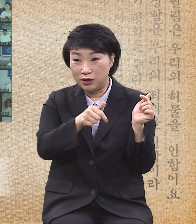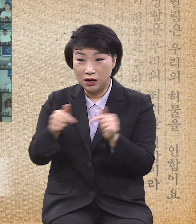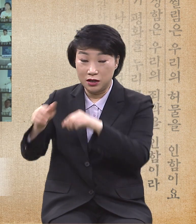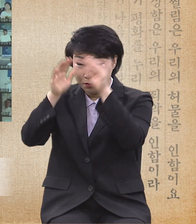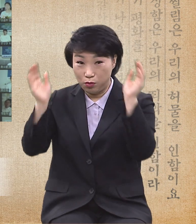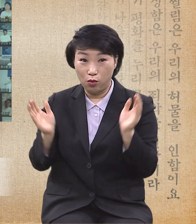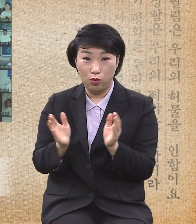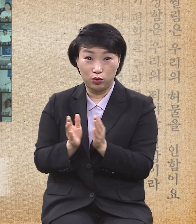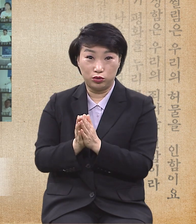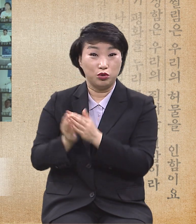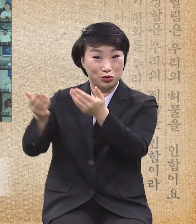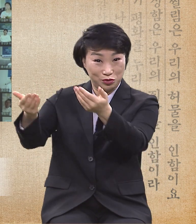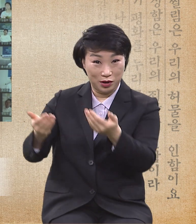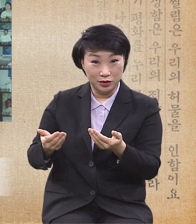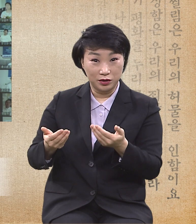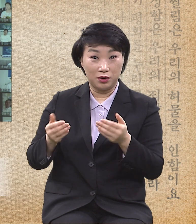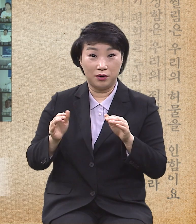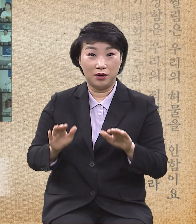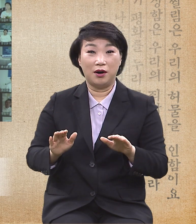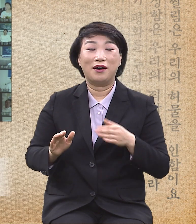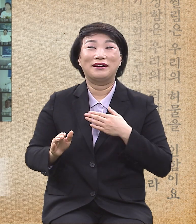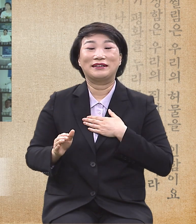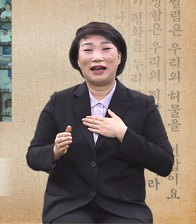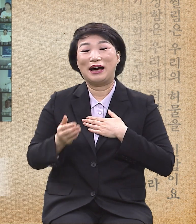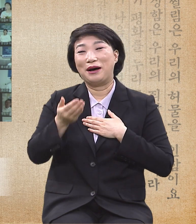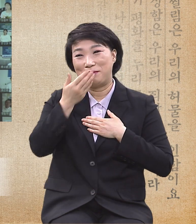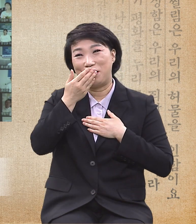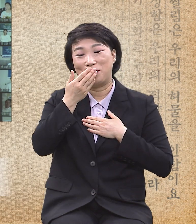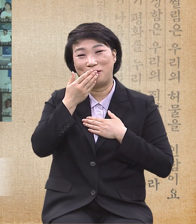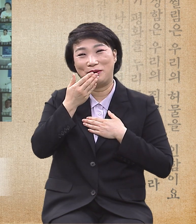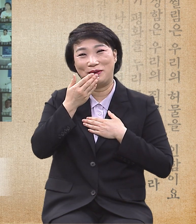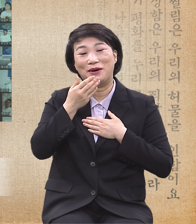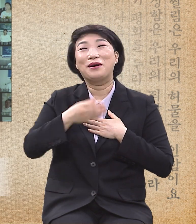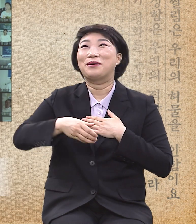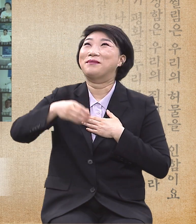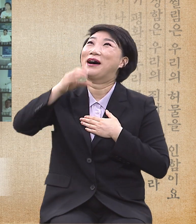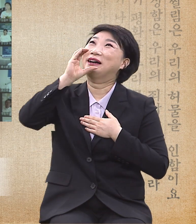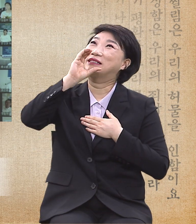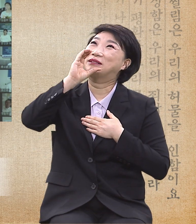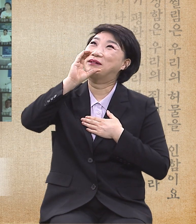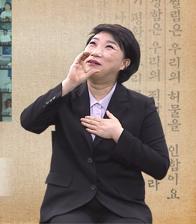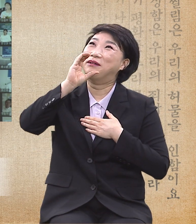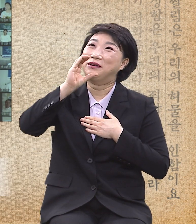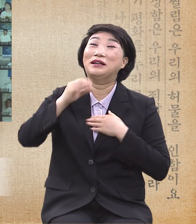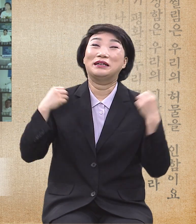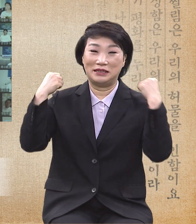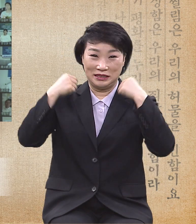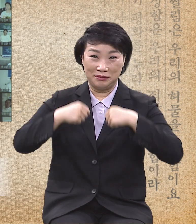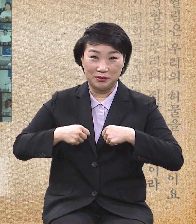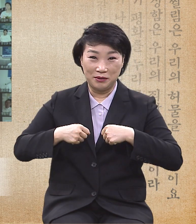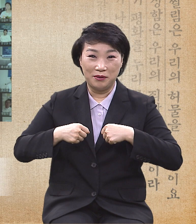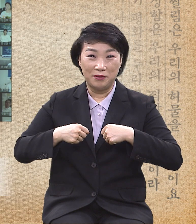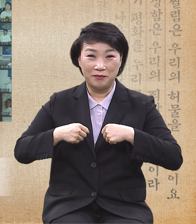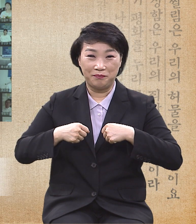다 주어 먹고 마시고